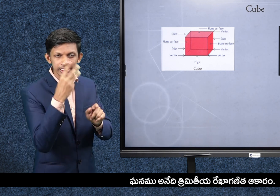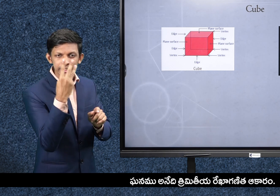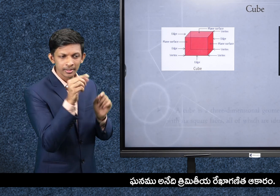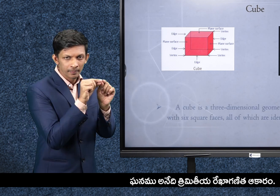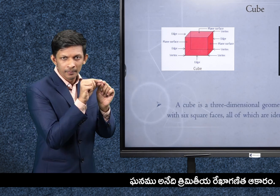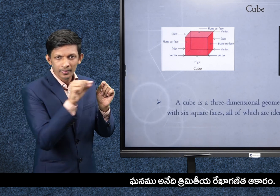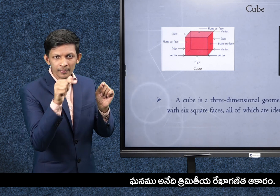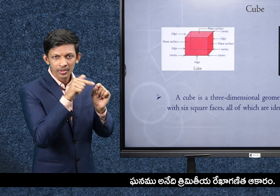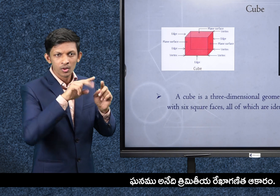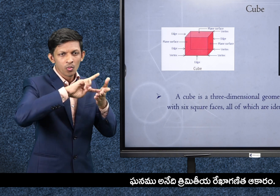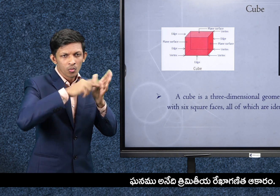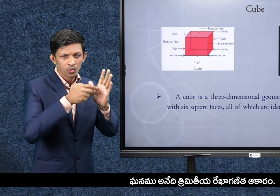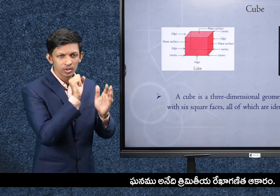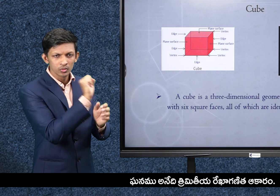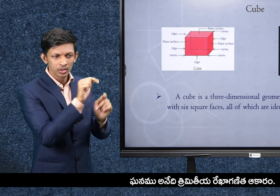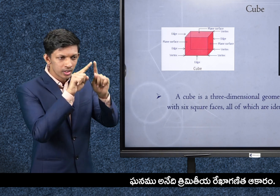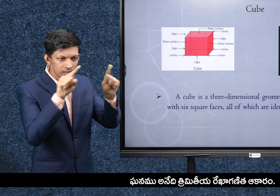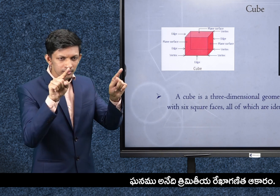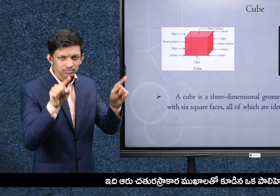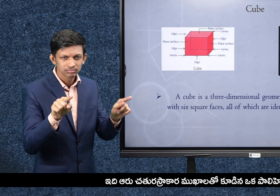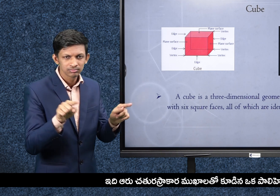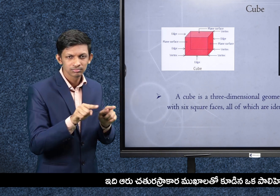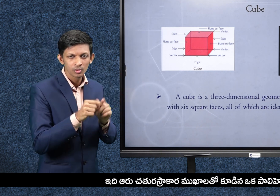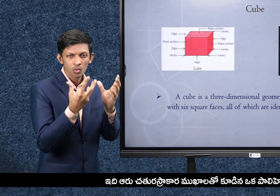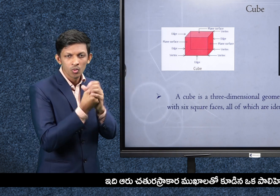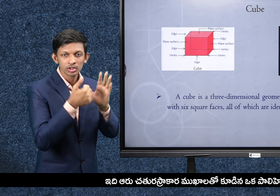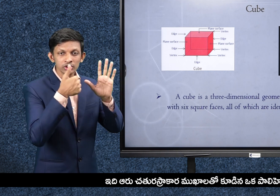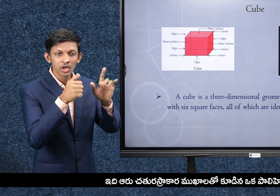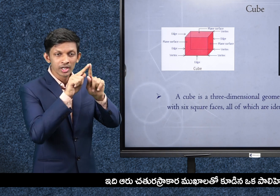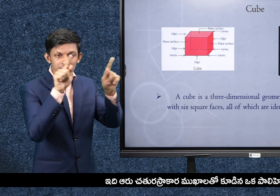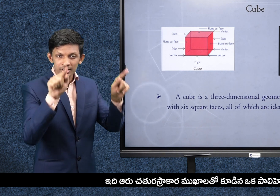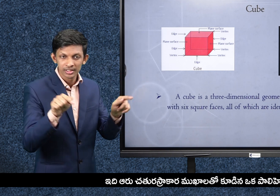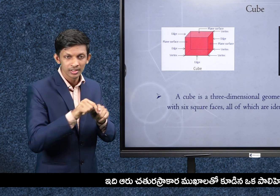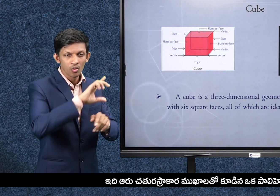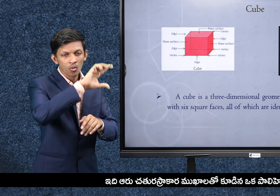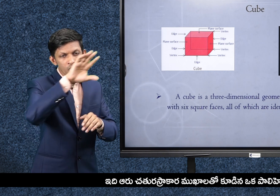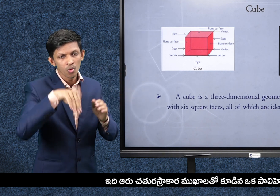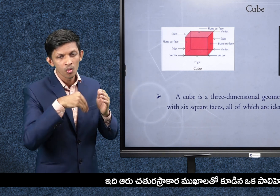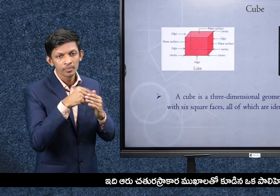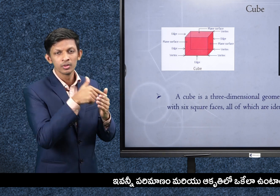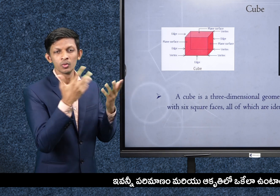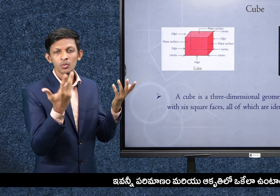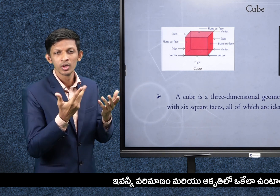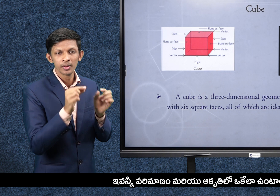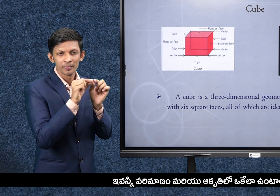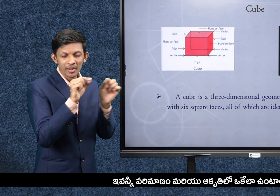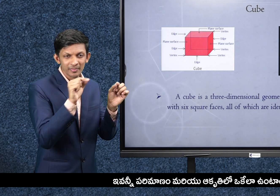అనేది త్రిమితీయ రేఖాగణిత ఆకారం. ఇది 6 చతురస్రాకార ముఖాలతో కూడిన ఒక పాలీహెడ్రాన్. ఇవన్నీ పరిమాణం